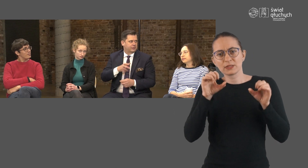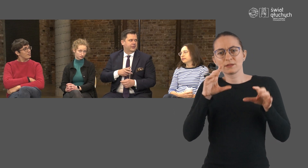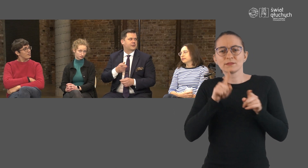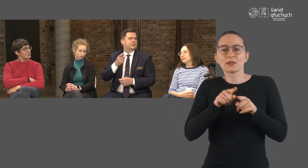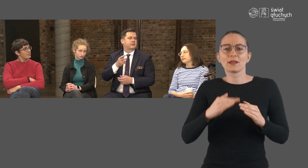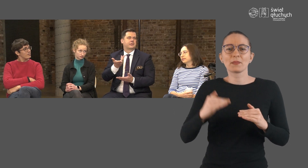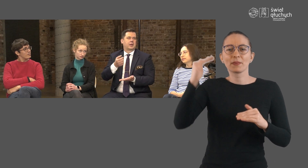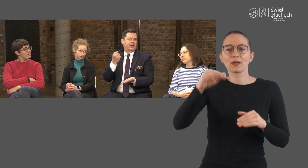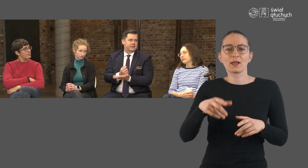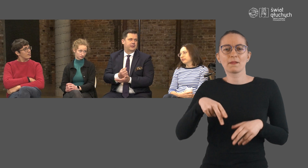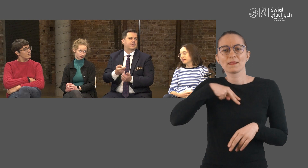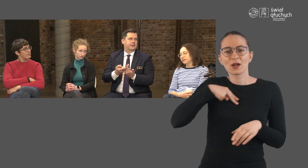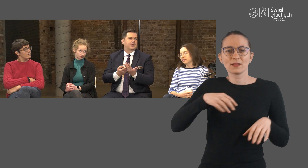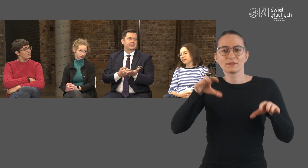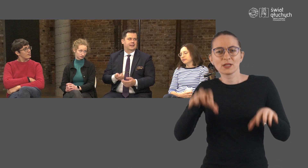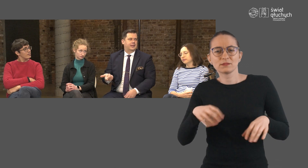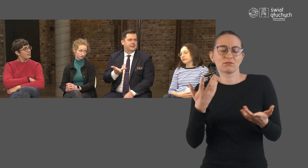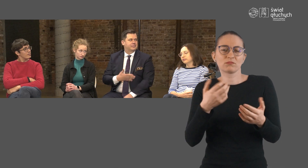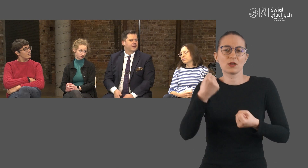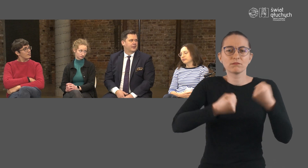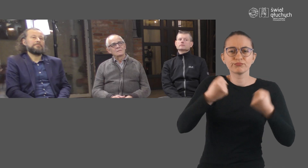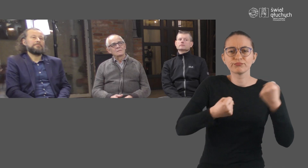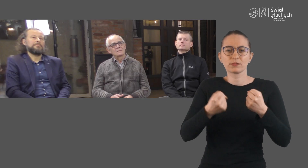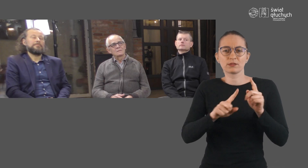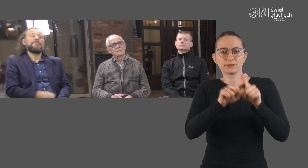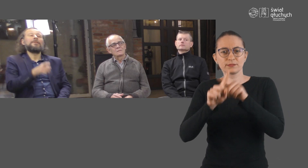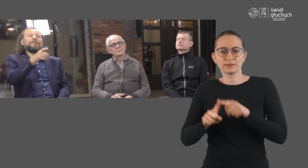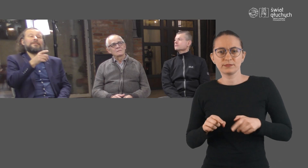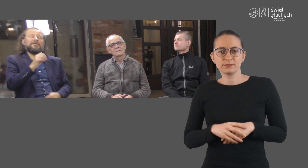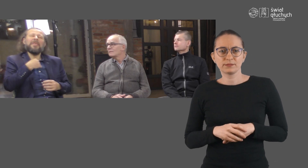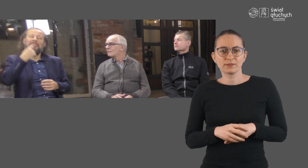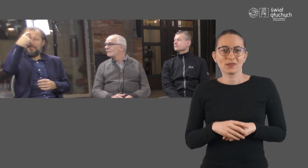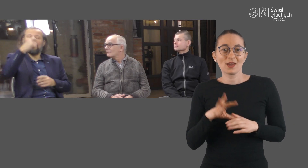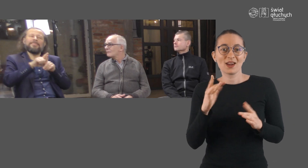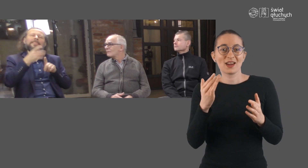klubu sportowego, żeby być prawnikiem i tak dalej, nie?